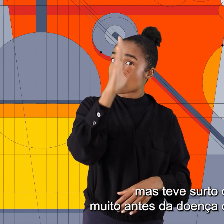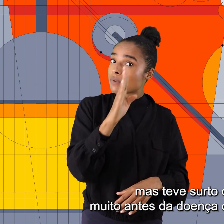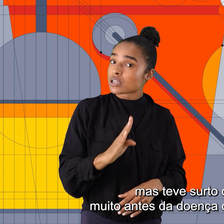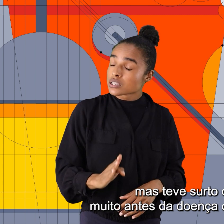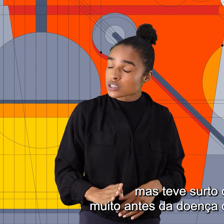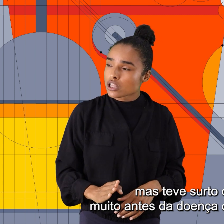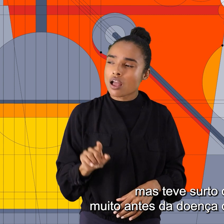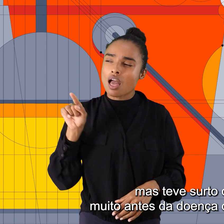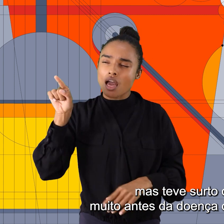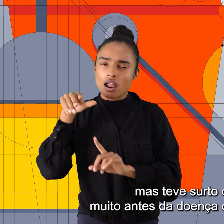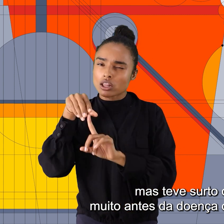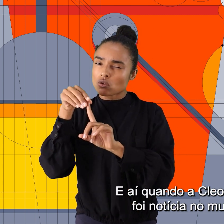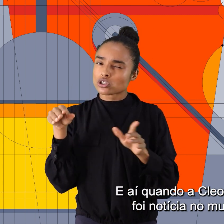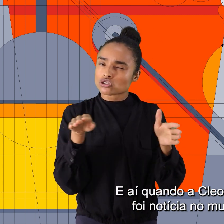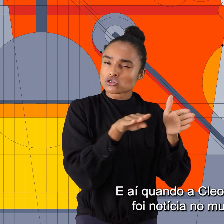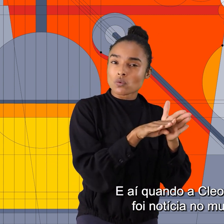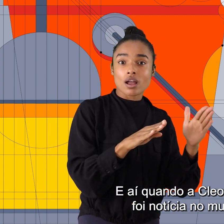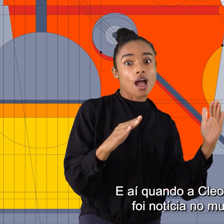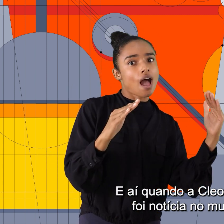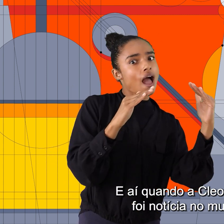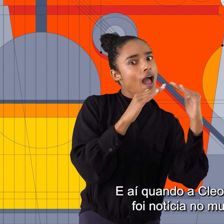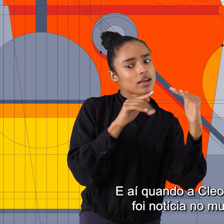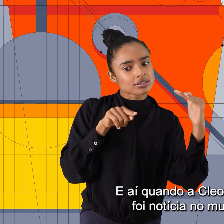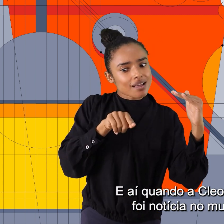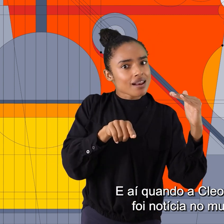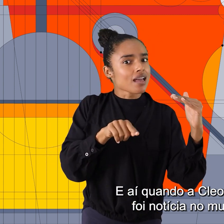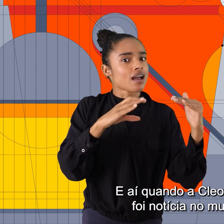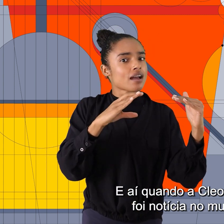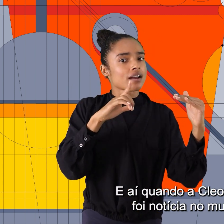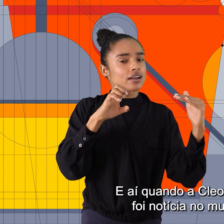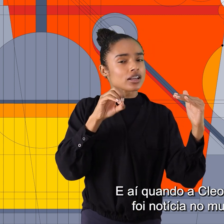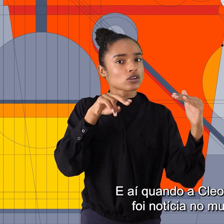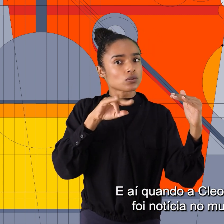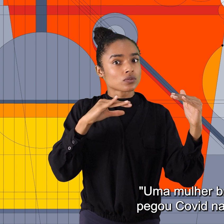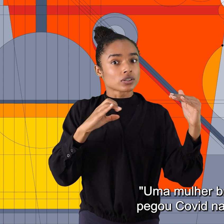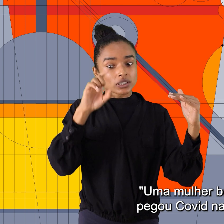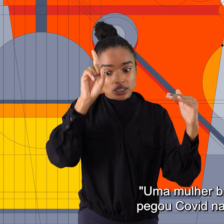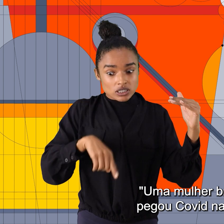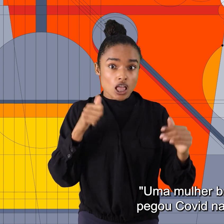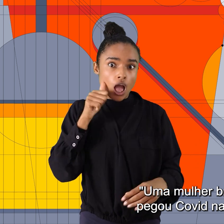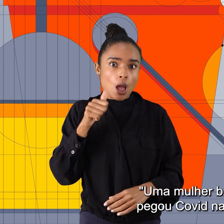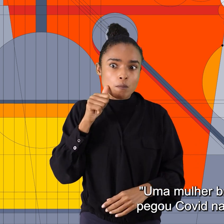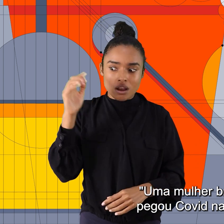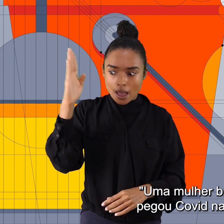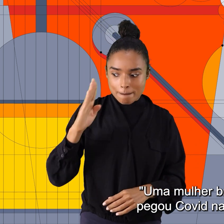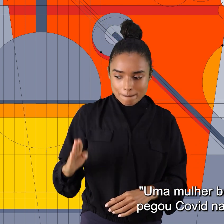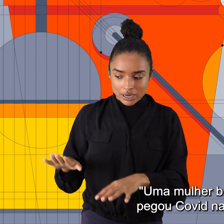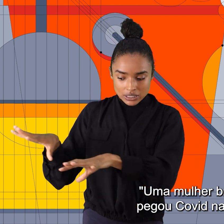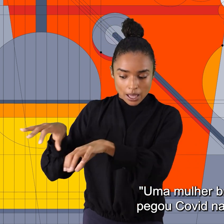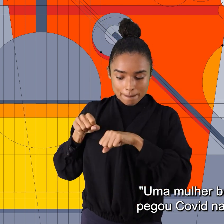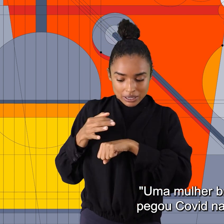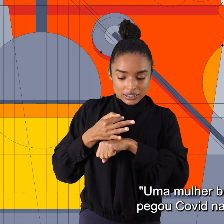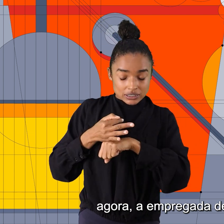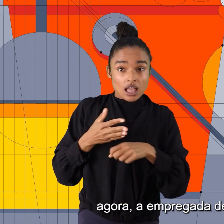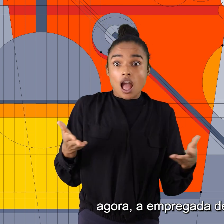doença chegar ao Brasil. E aí, quando a Cleonice morreu, foi notícia no mundo todo. Uma mulher brasileira pegou Covid